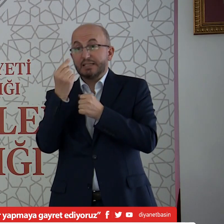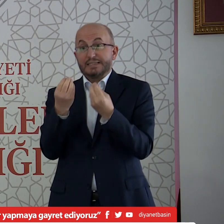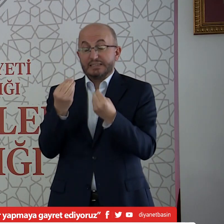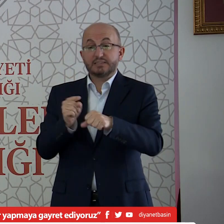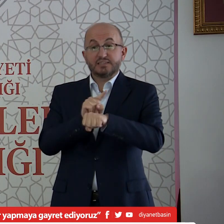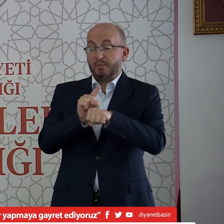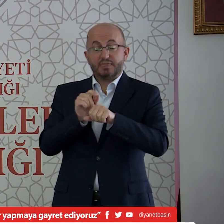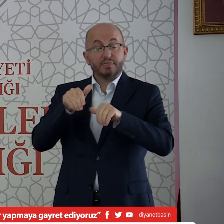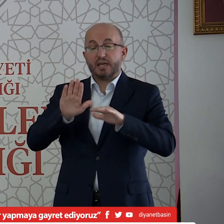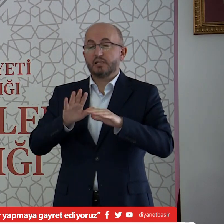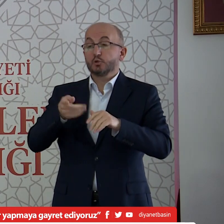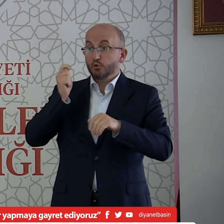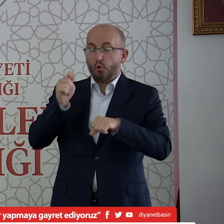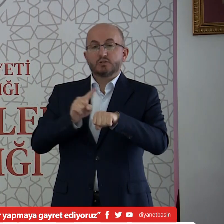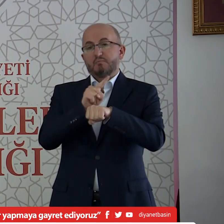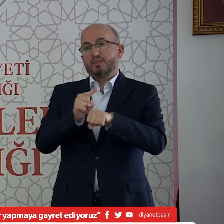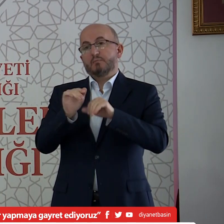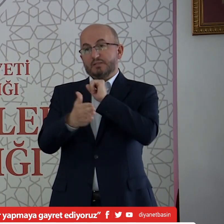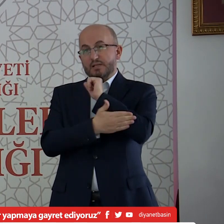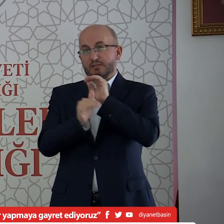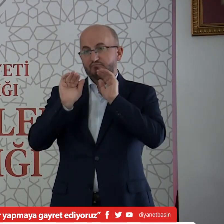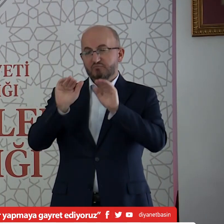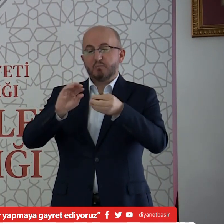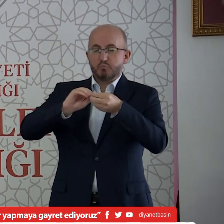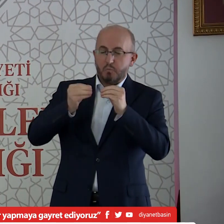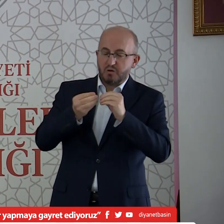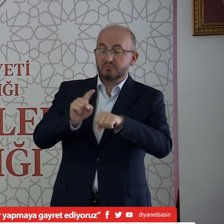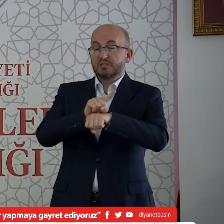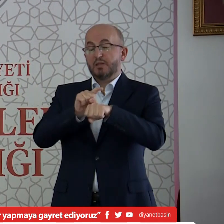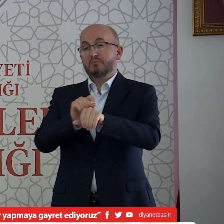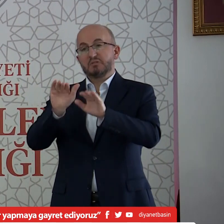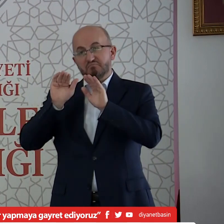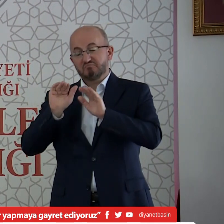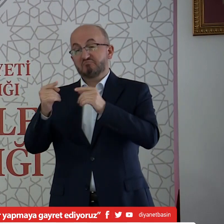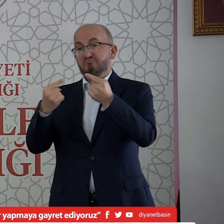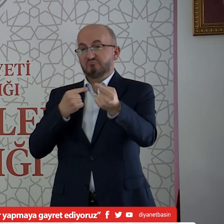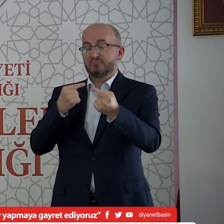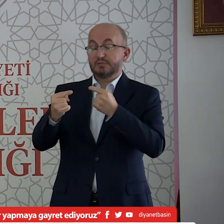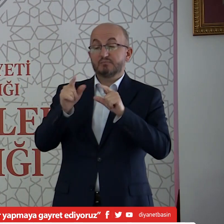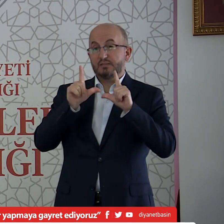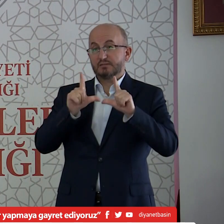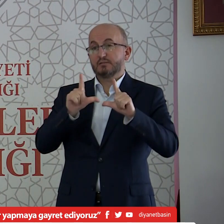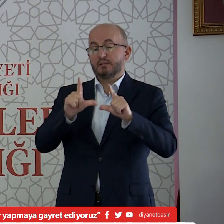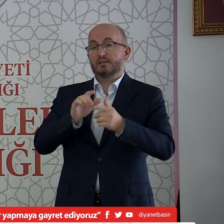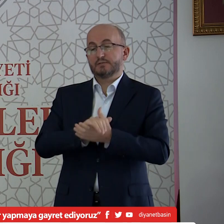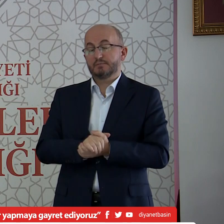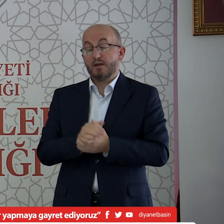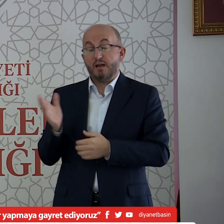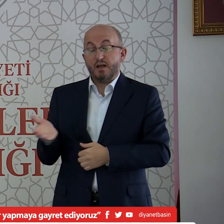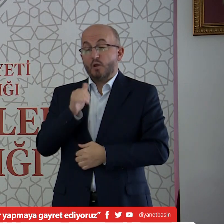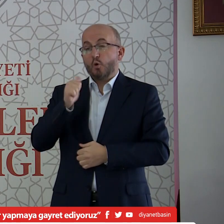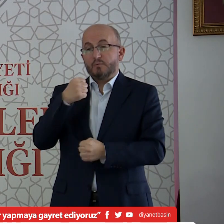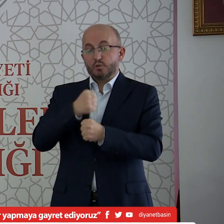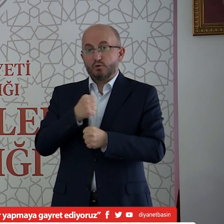iyi zamanlarımızda değil, zor zamanlarımızda, sıkıntılı zamanlarımızda da birbirimizle yardımlaşmamız en